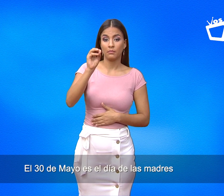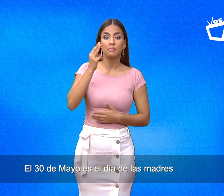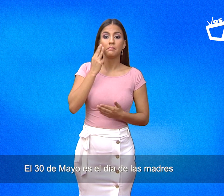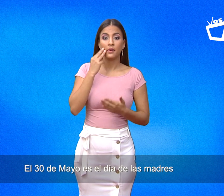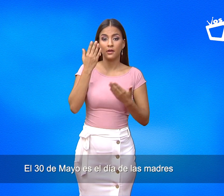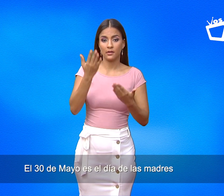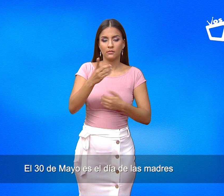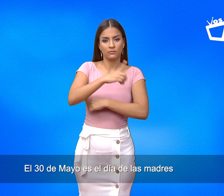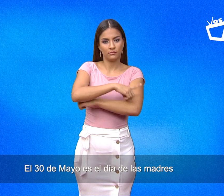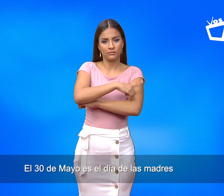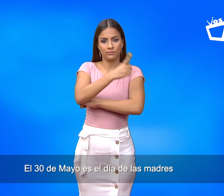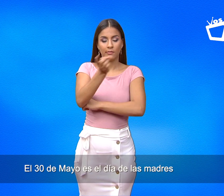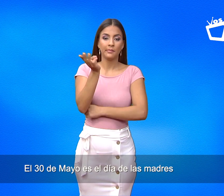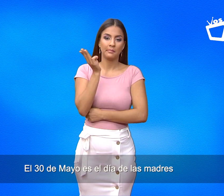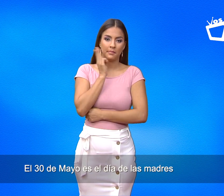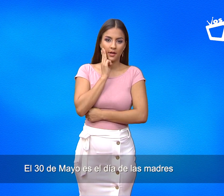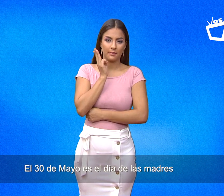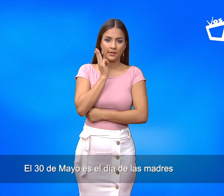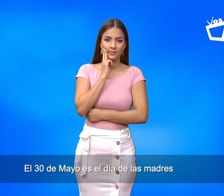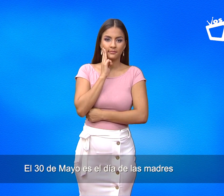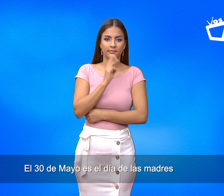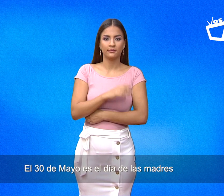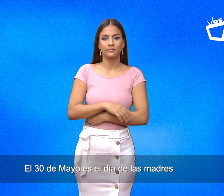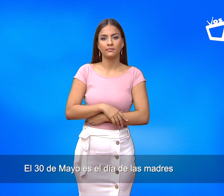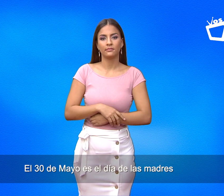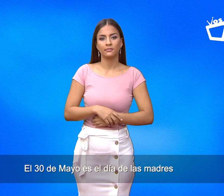el 30 de mayo es el día de las madres